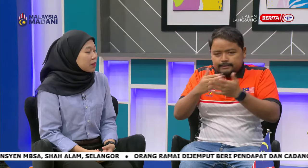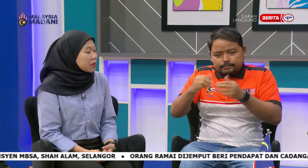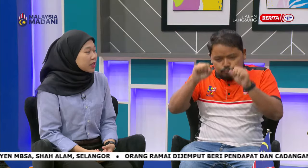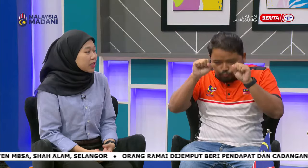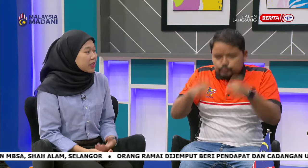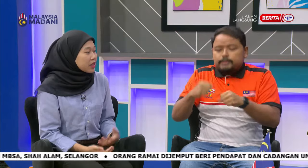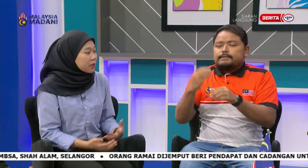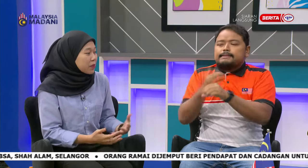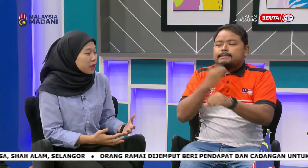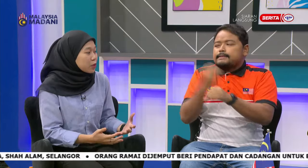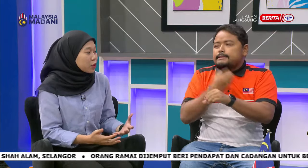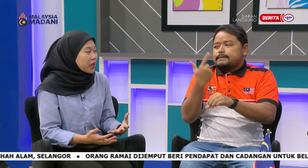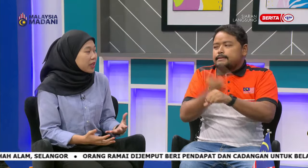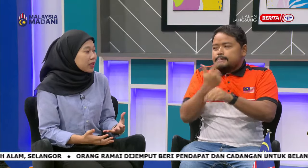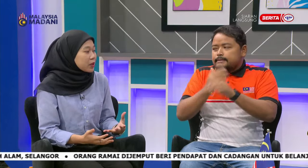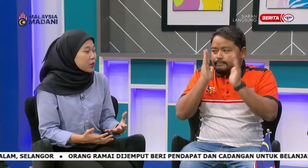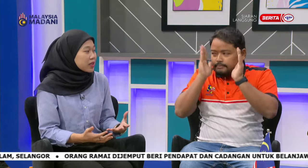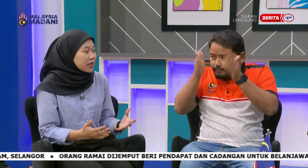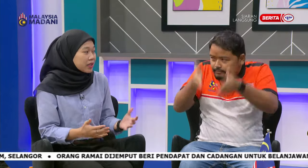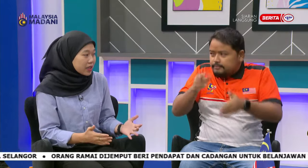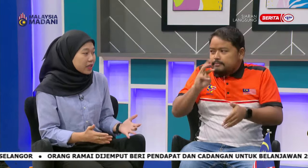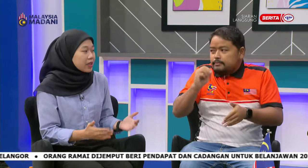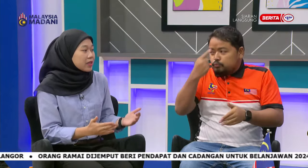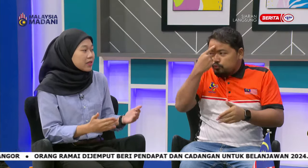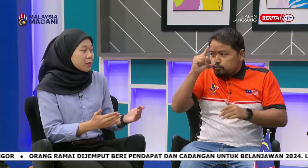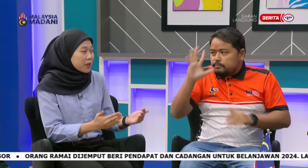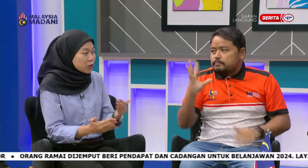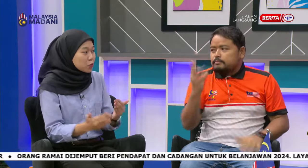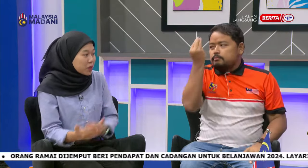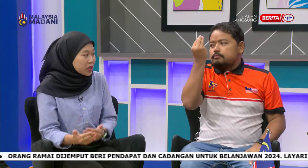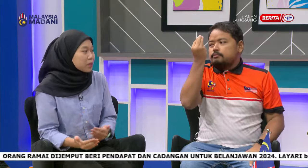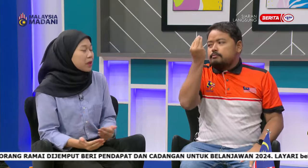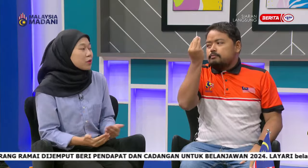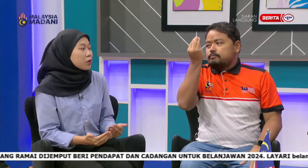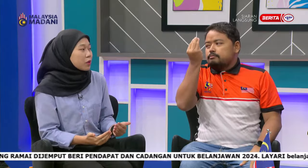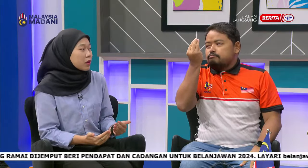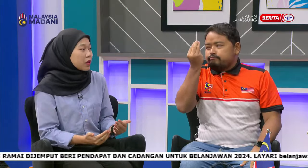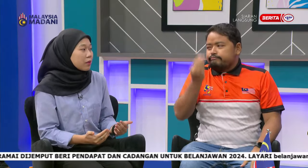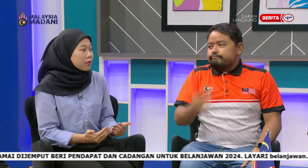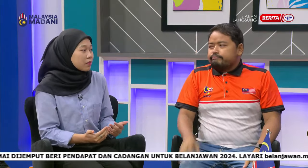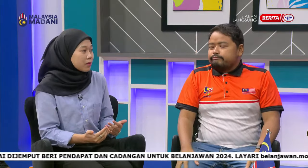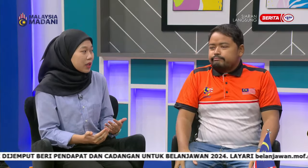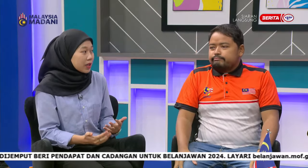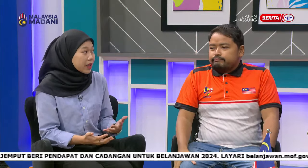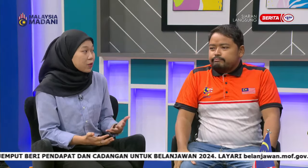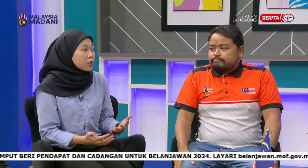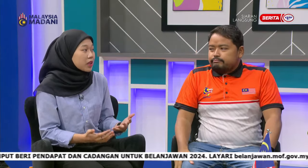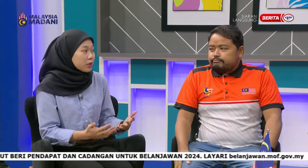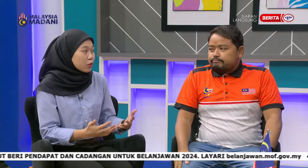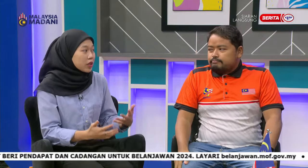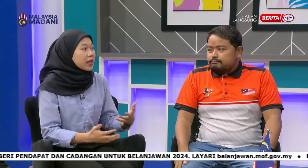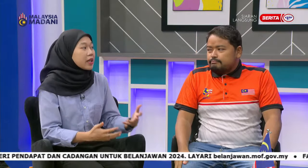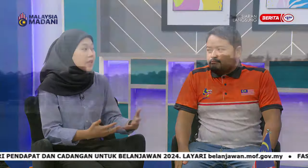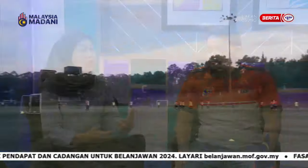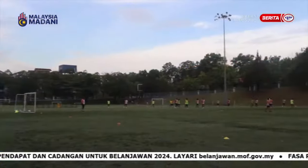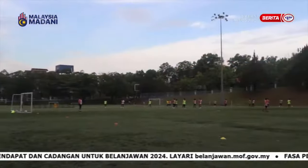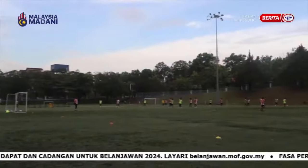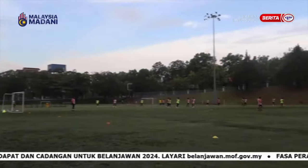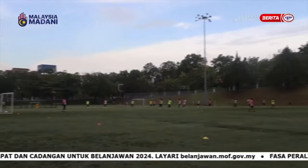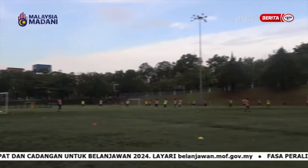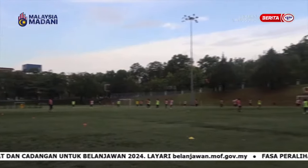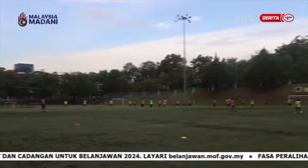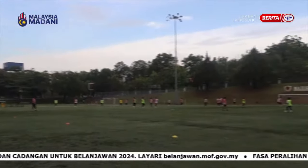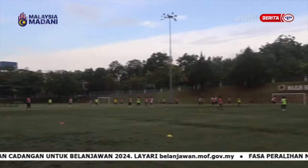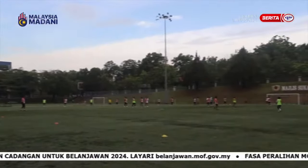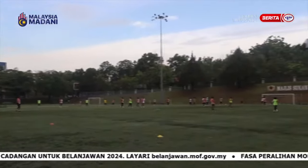sebab Kami mencari tempat untuk berlatih itu sendiri jadi selepas jumpa Tempat untuk latihan tuh kita mulutkan latihan